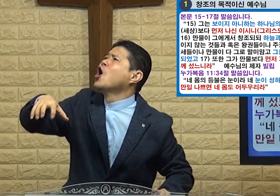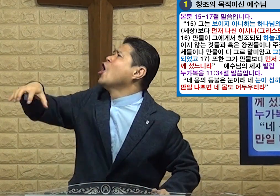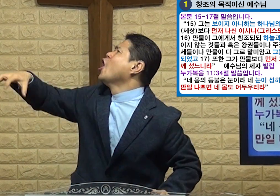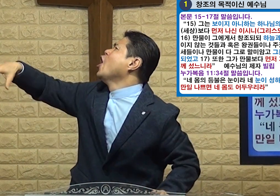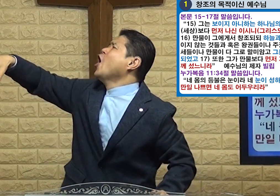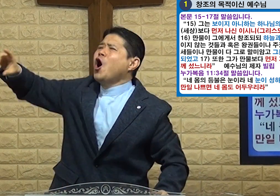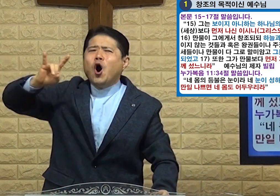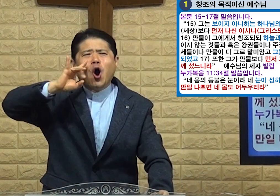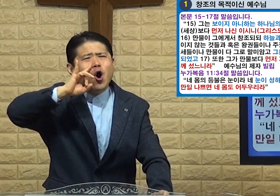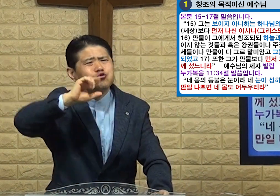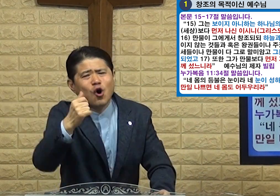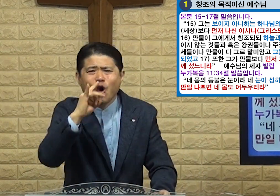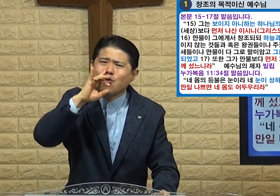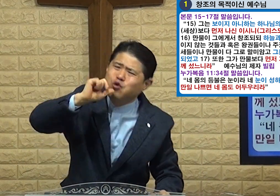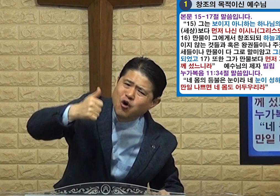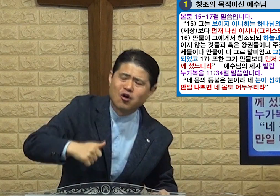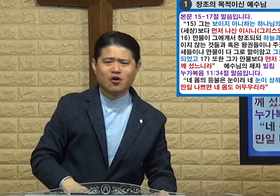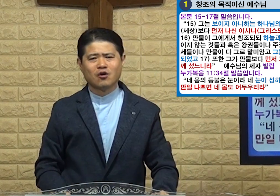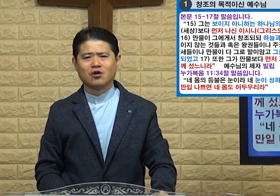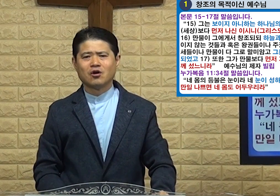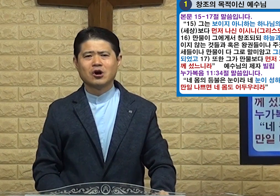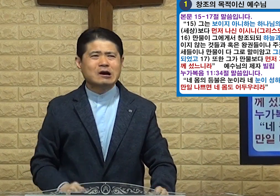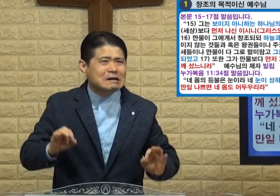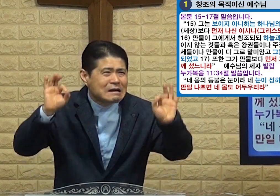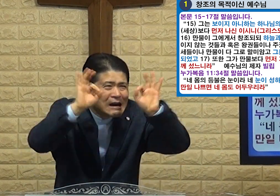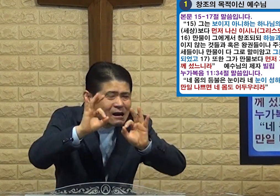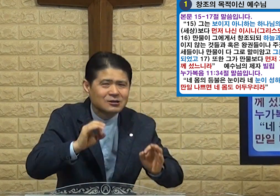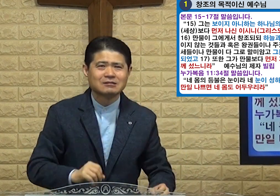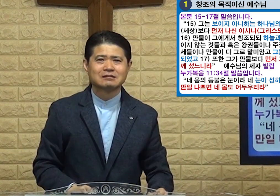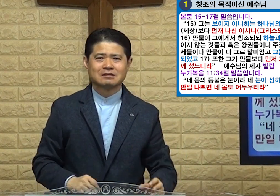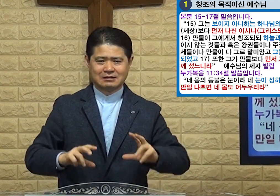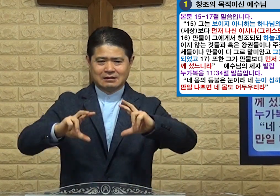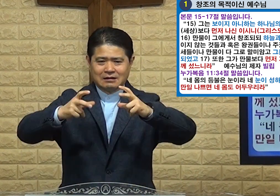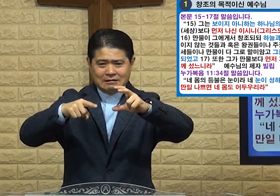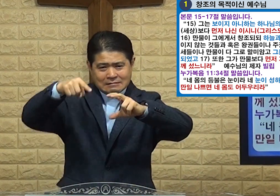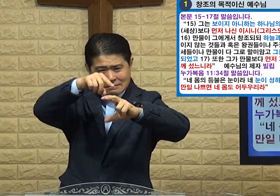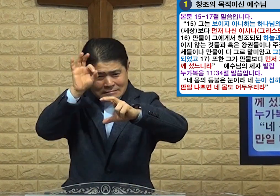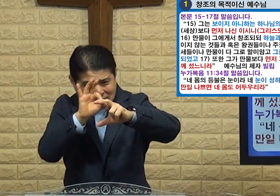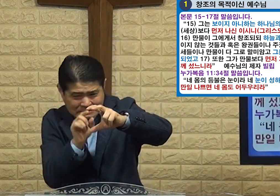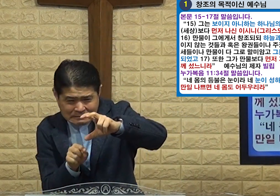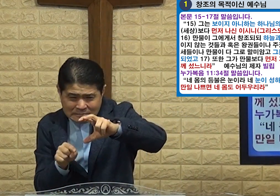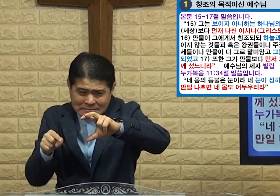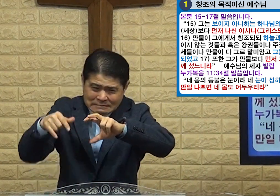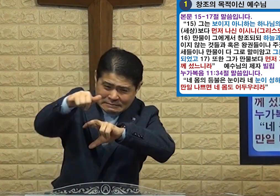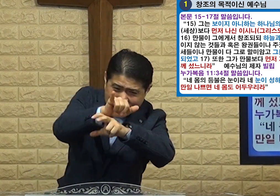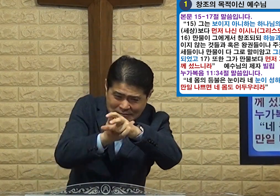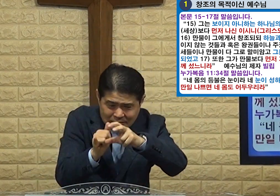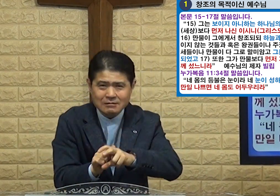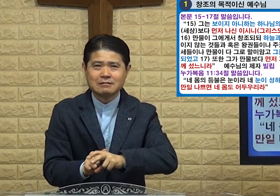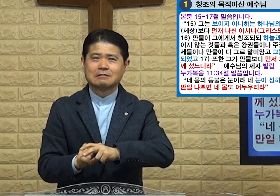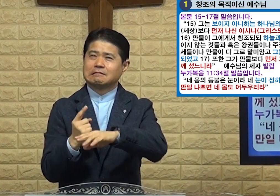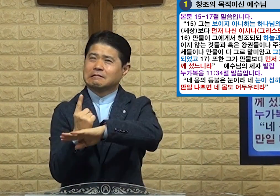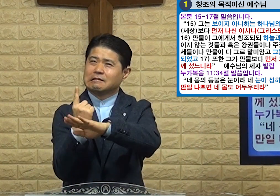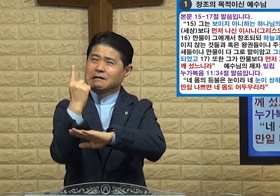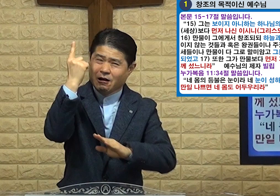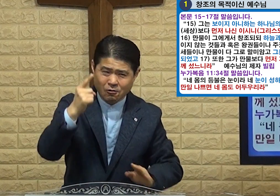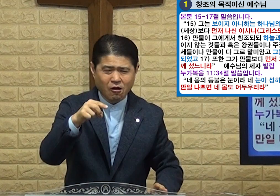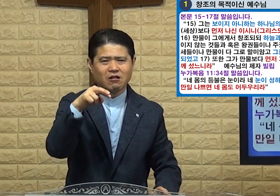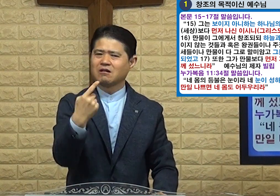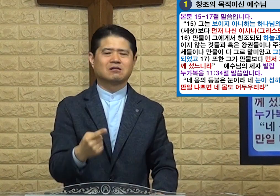하나님이 어디 계시냐고 너무 궁금하다라고 하신 적이 있습니까? 찾아서 헤맨 적이 있습니까? 지구 어디든지